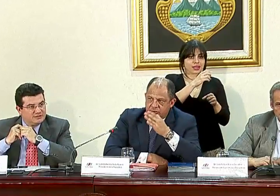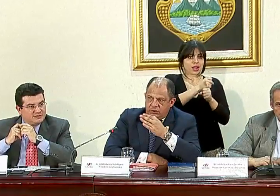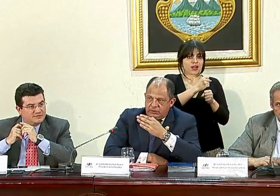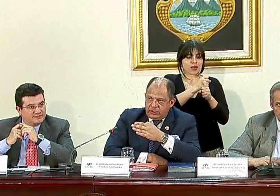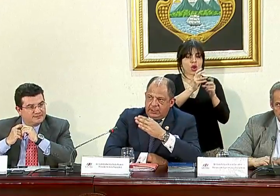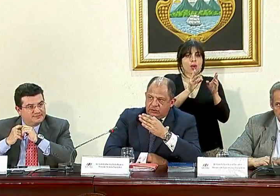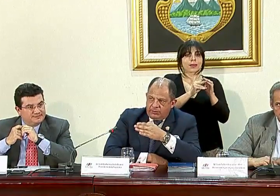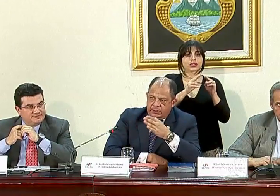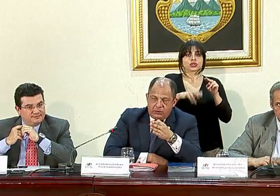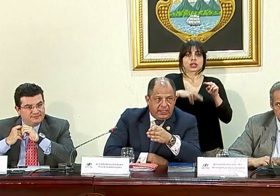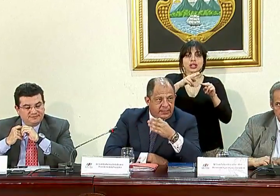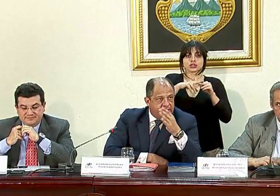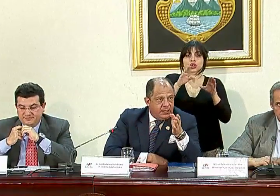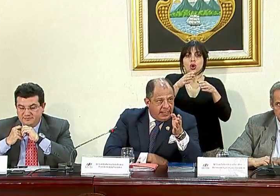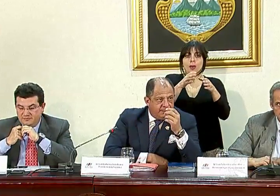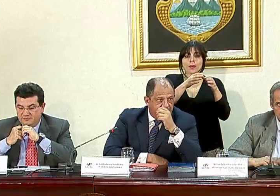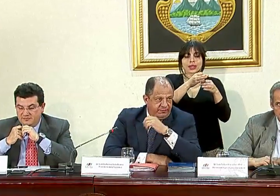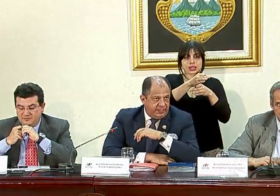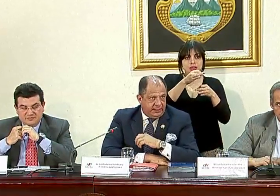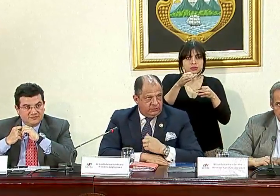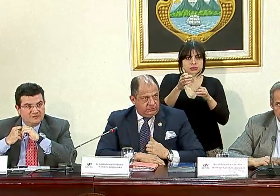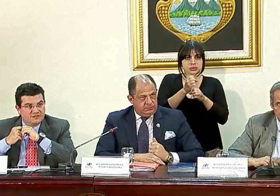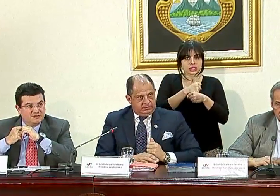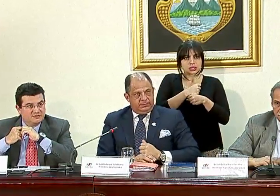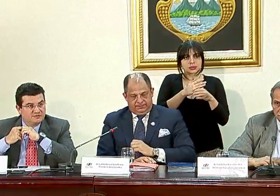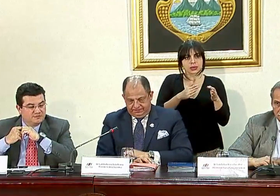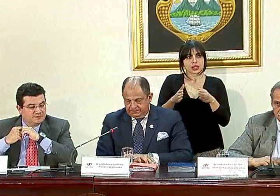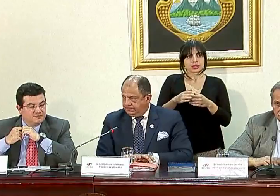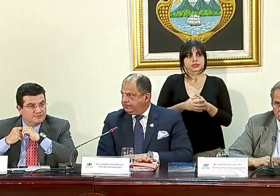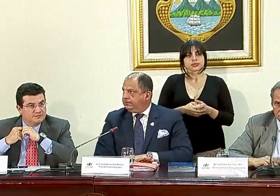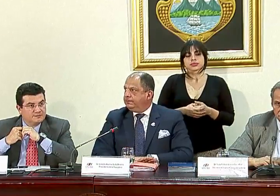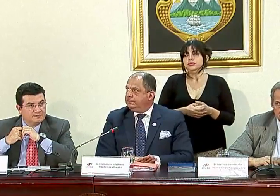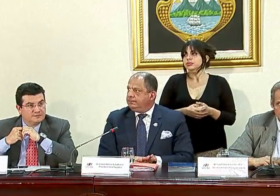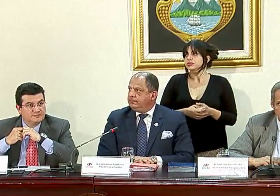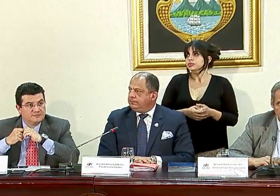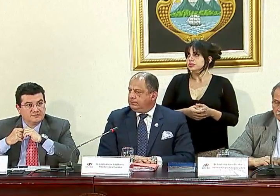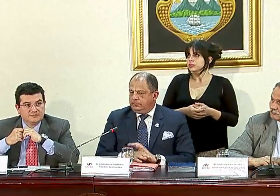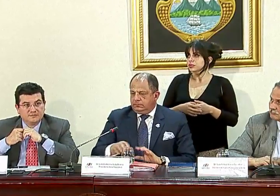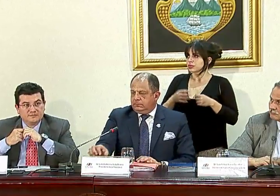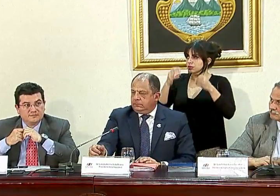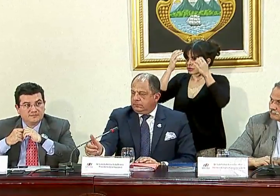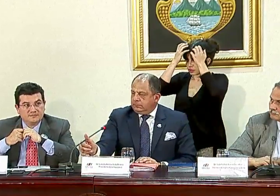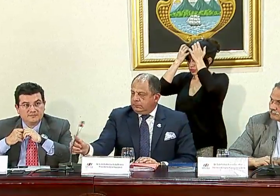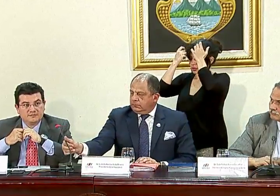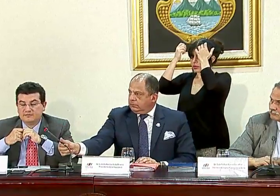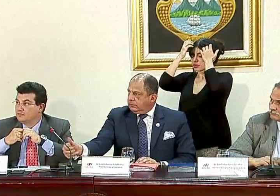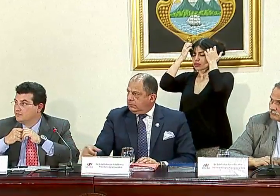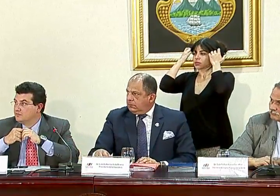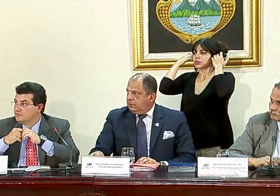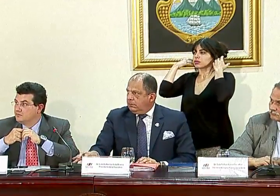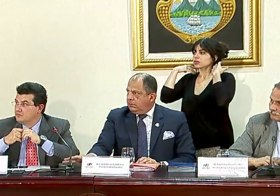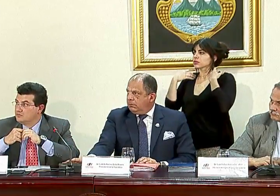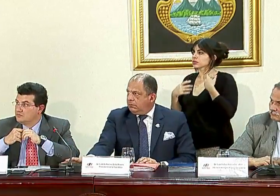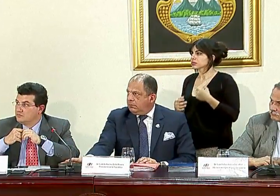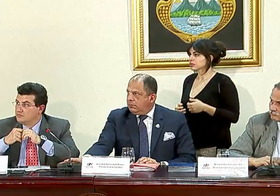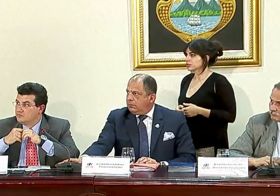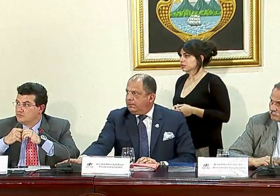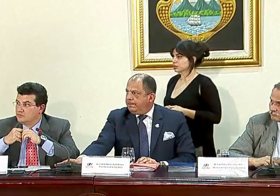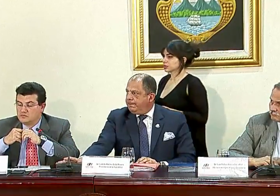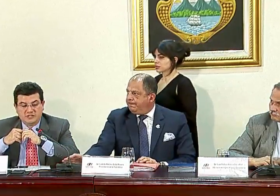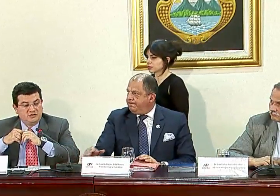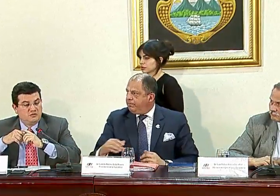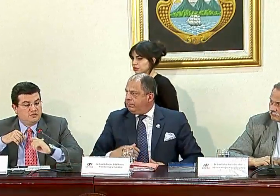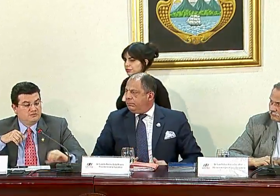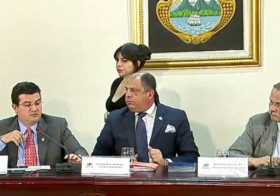que la Comisión Nacional y los comités locales han planificado. Si gusta, usted podría precisar del tema del plan de